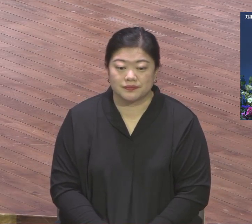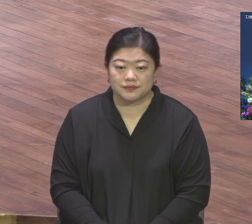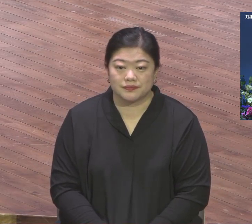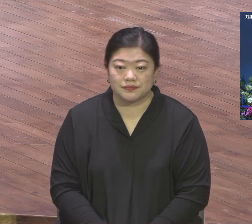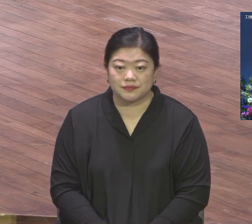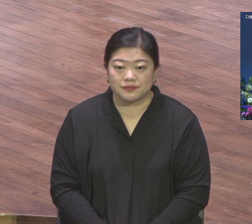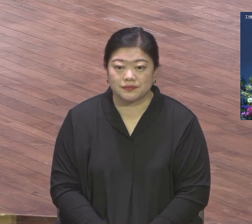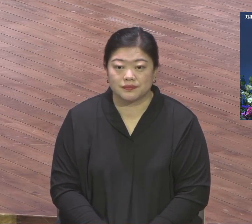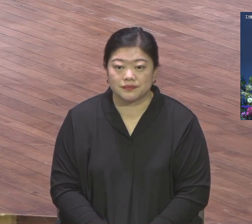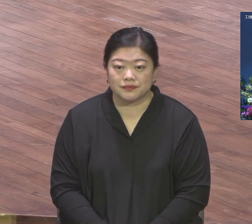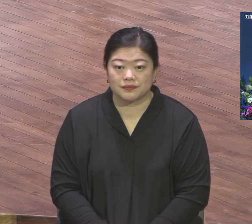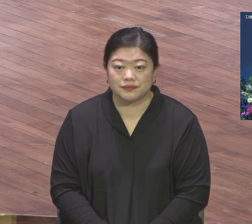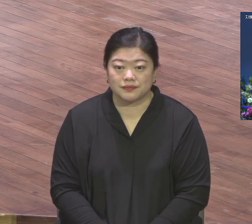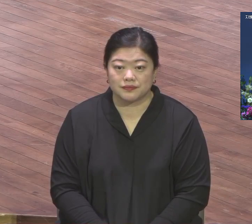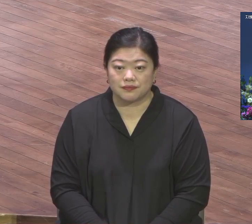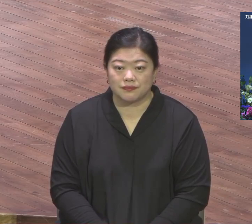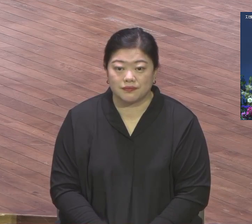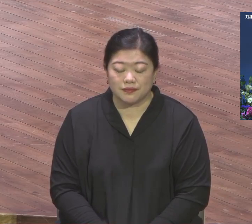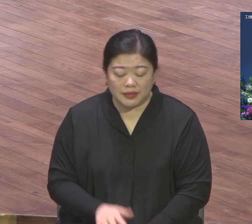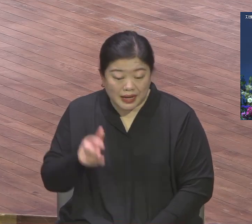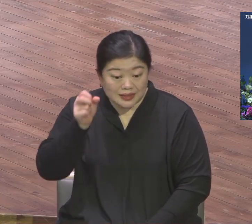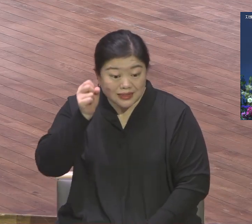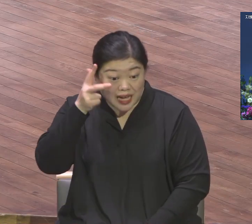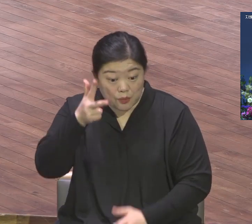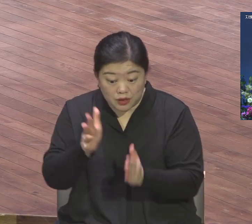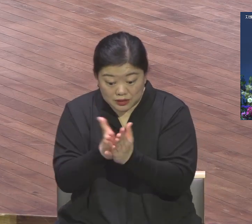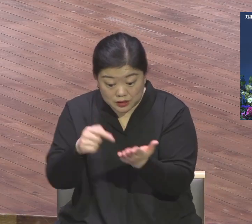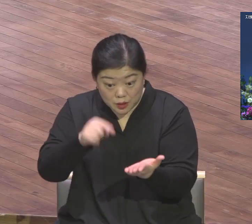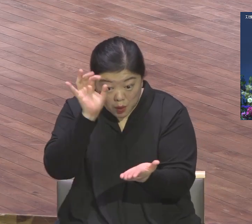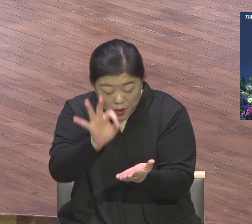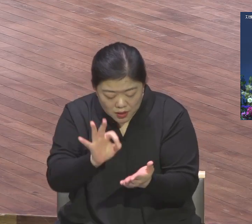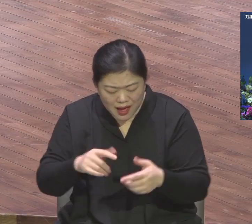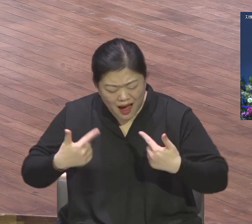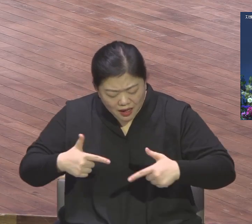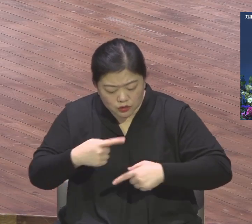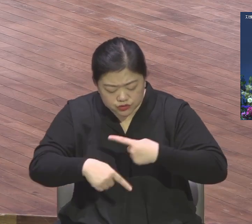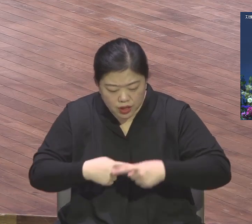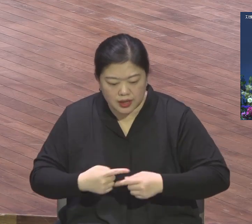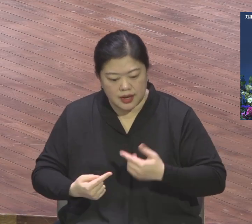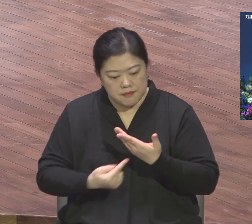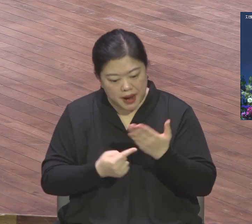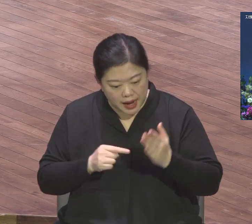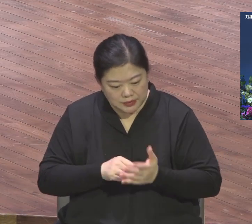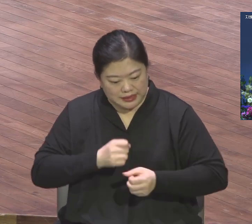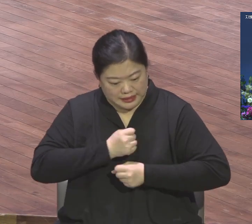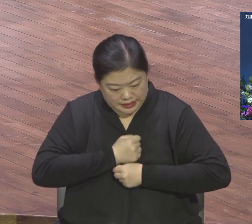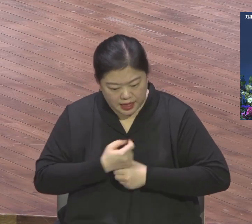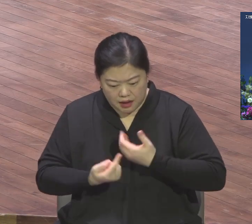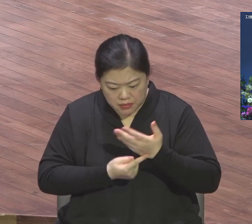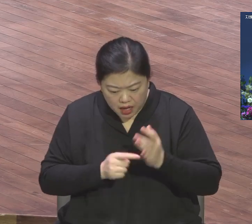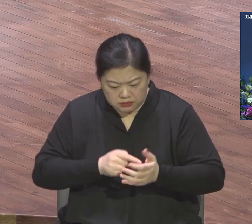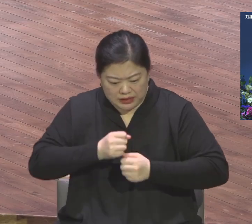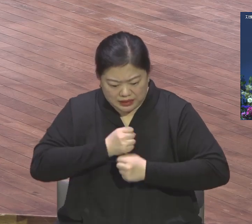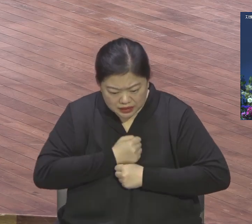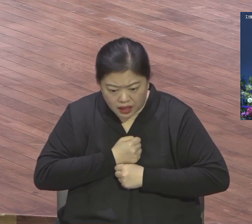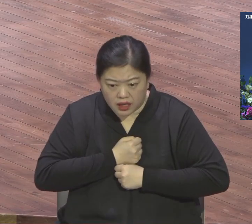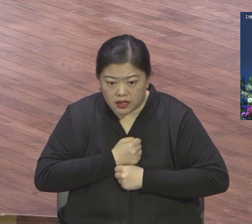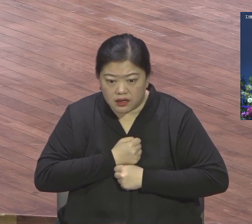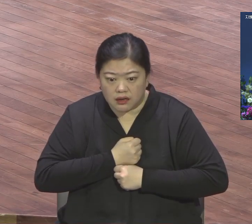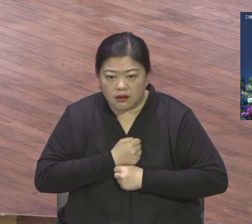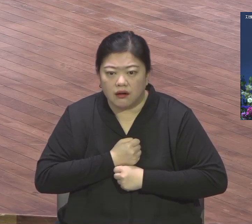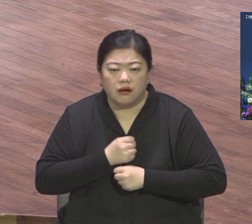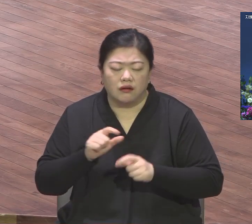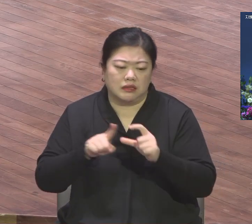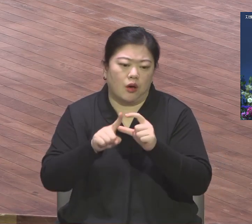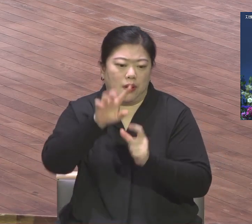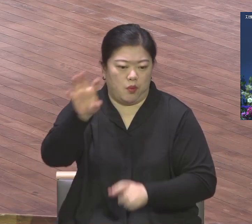중에 가장 많이 인용되고 암송되는 말씀 중에 하나예요. 여기에 마음에 해당되는 히브리 말은 레브입니다.